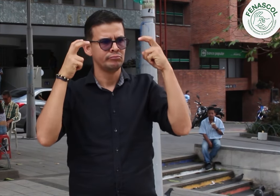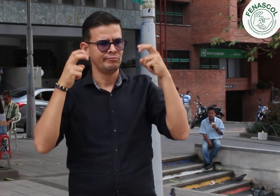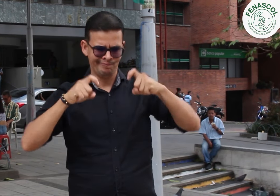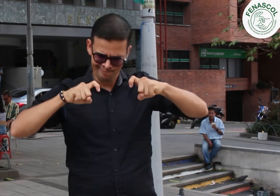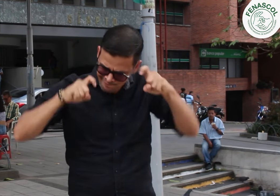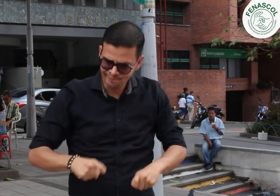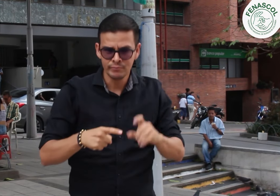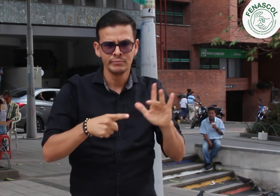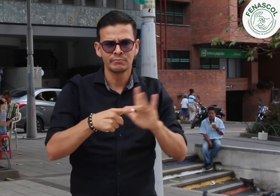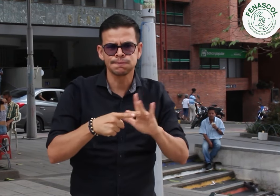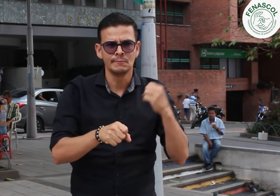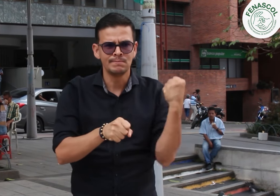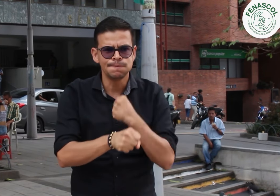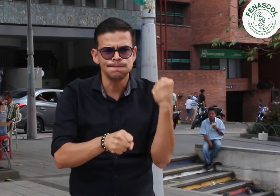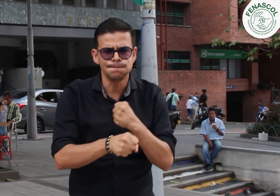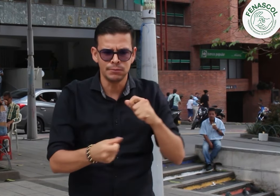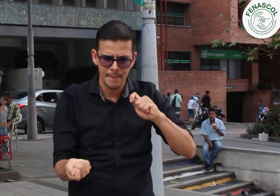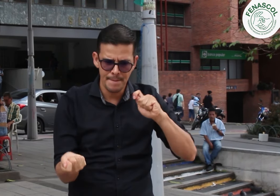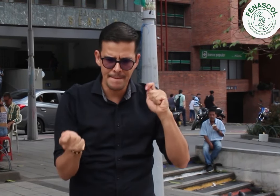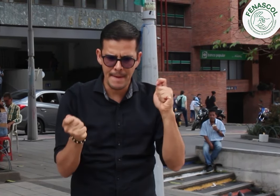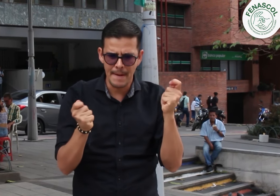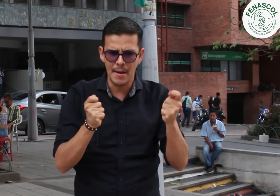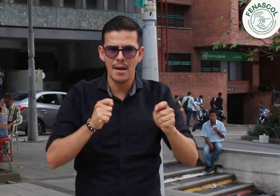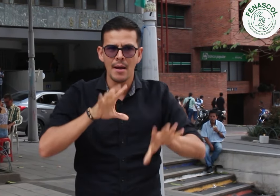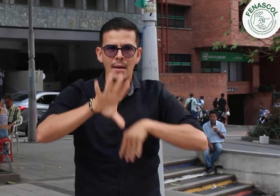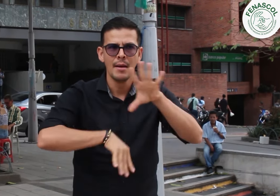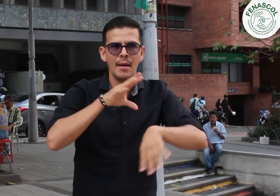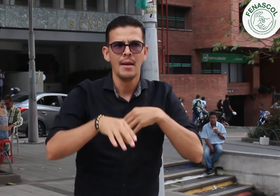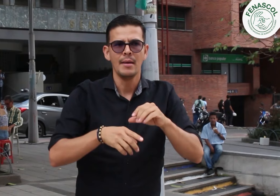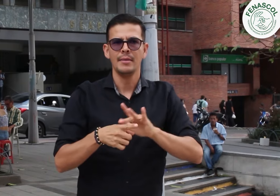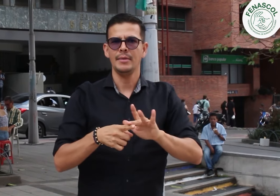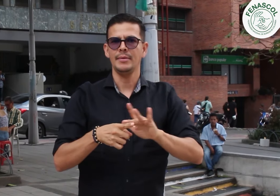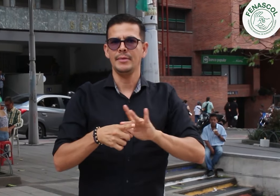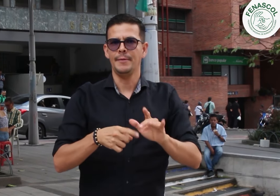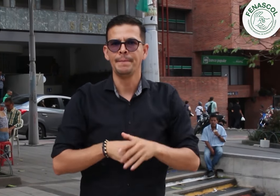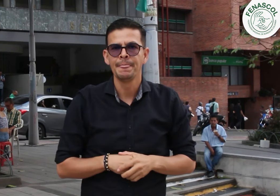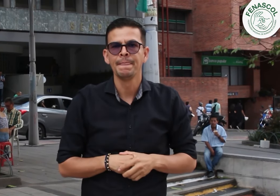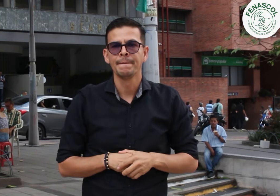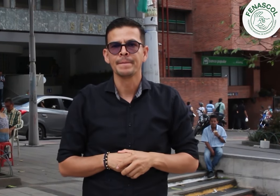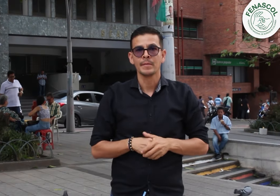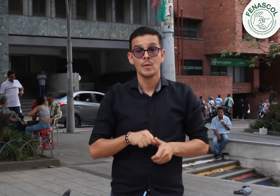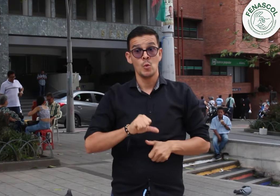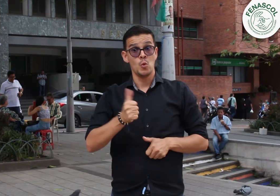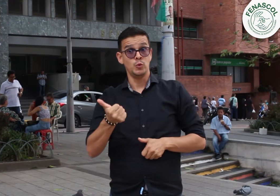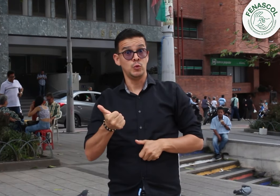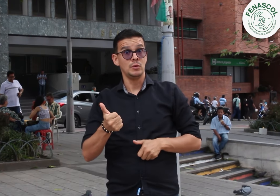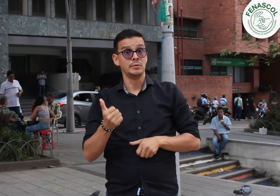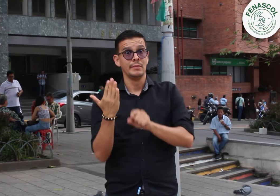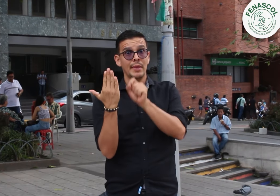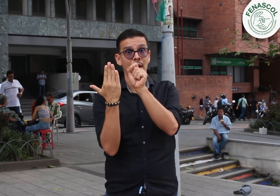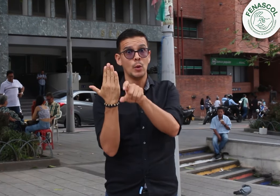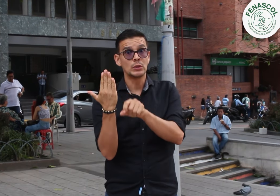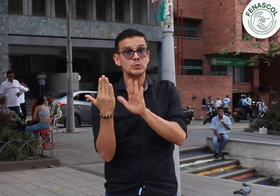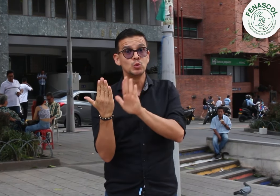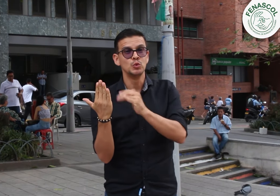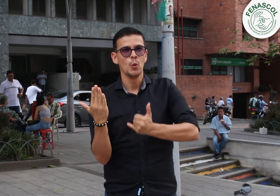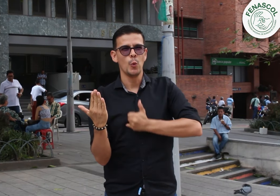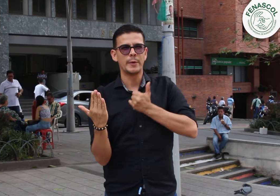realizados a la hora de fortalecer su estructura y con conocimientos para así aplicar lo aprendido la encuesta de